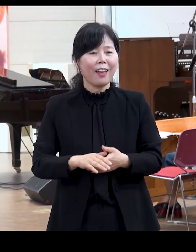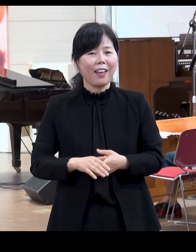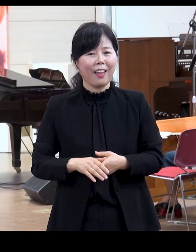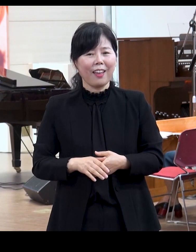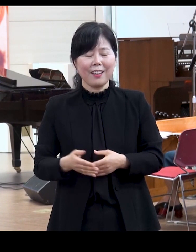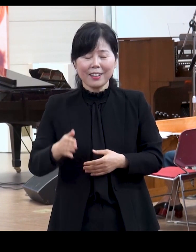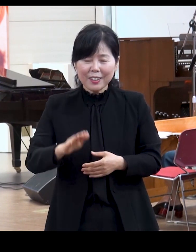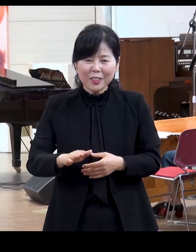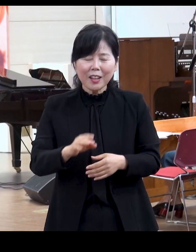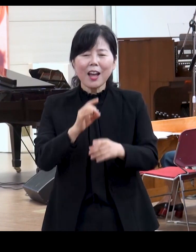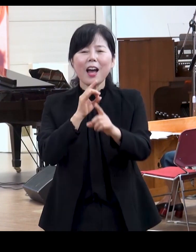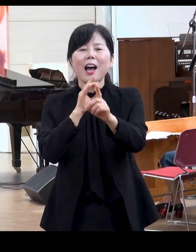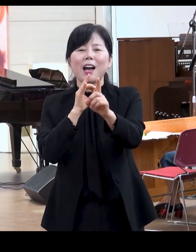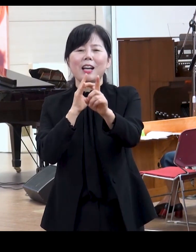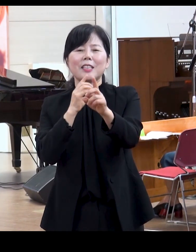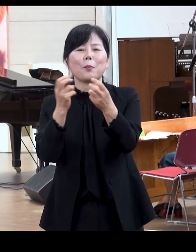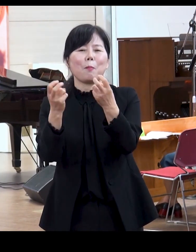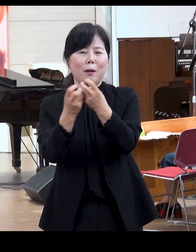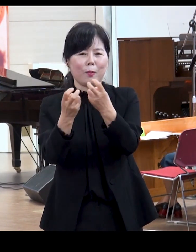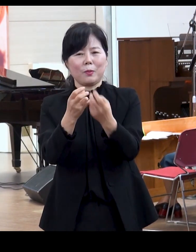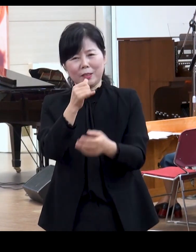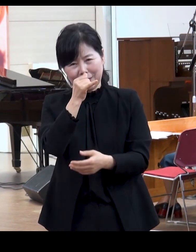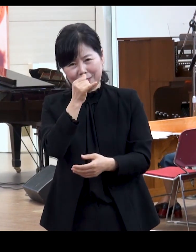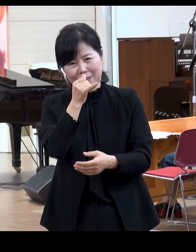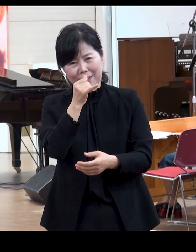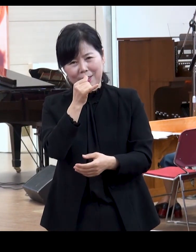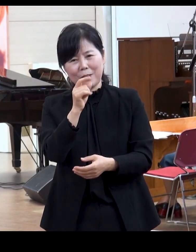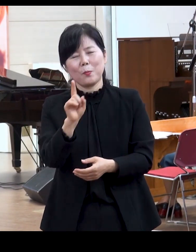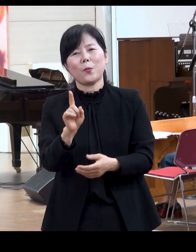감정은 안 되지만, 마음은 안 되지만, 그러나